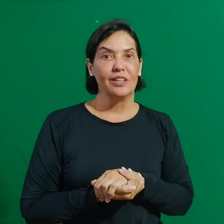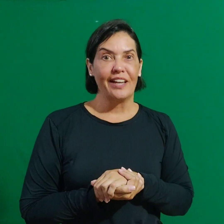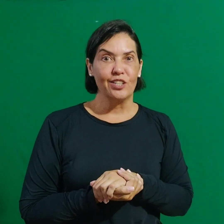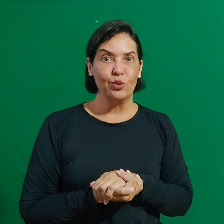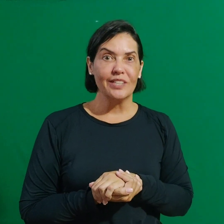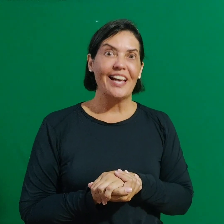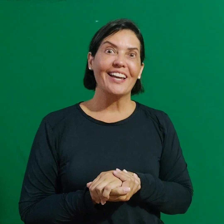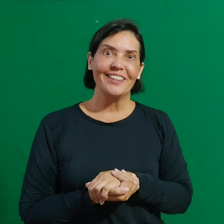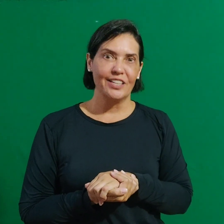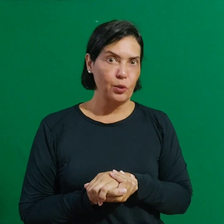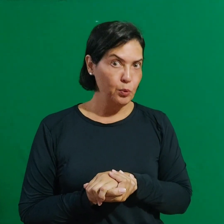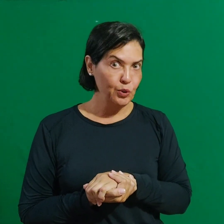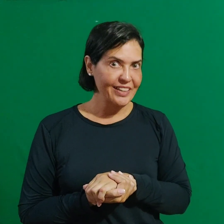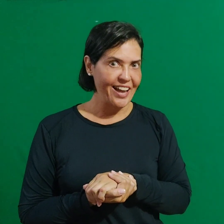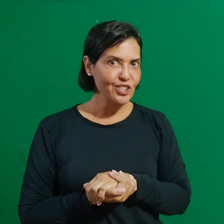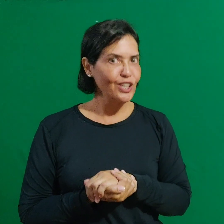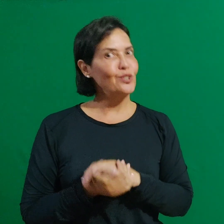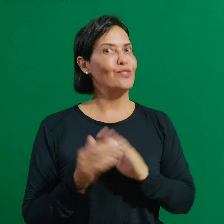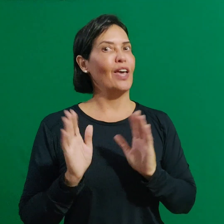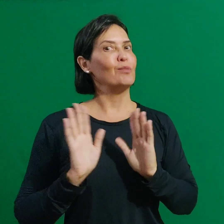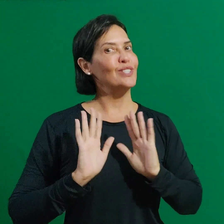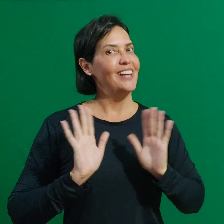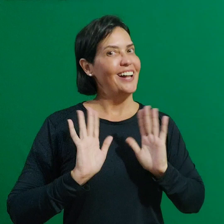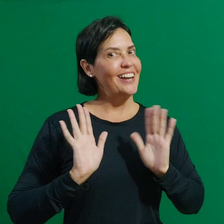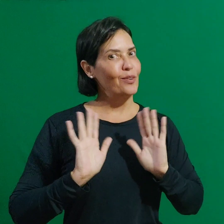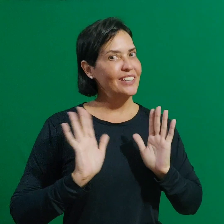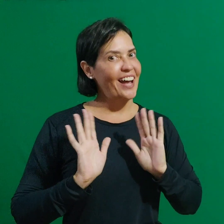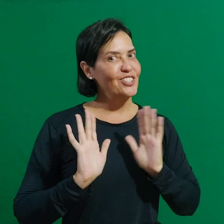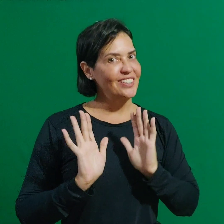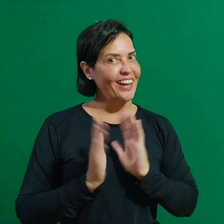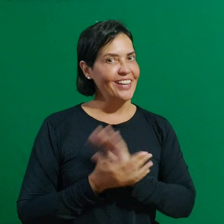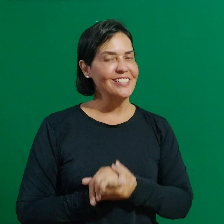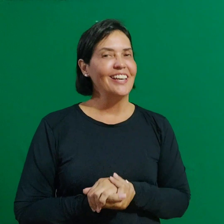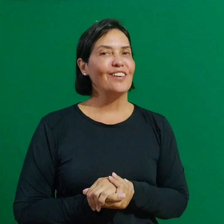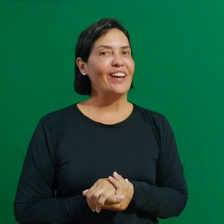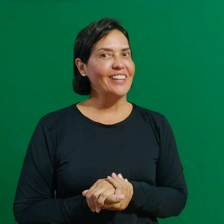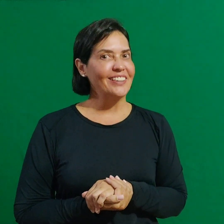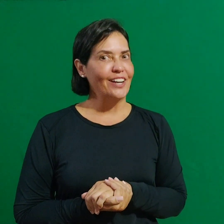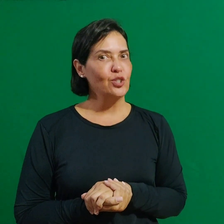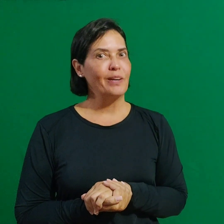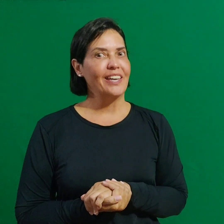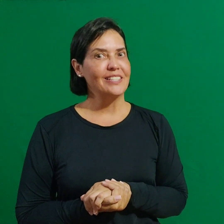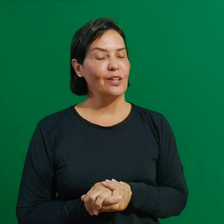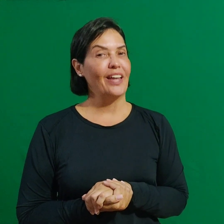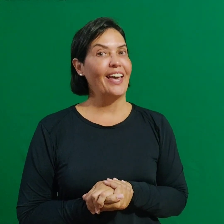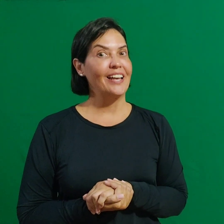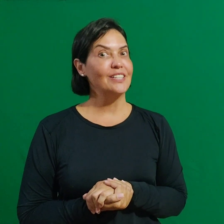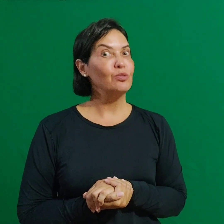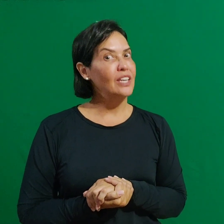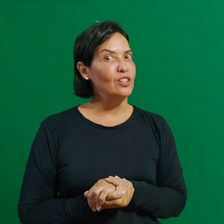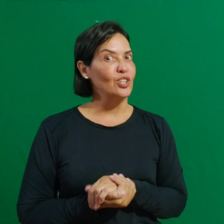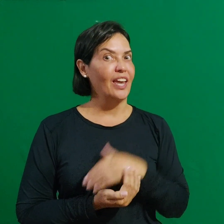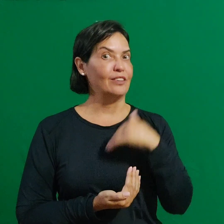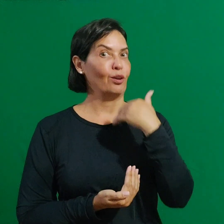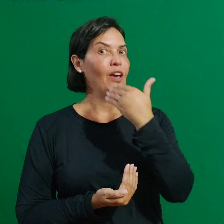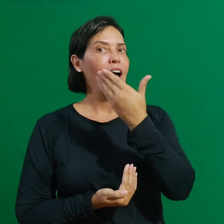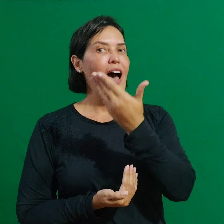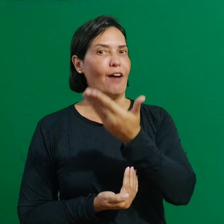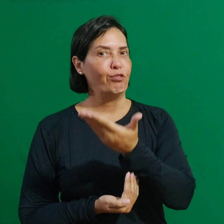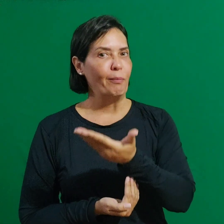unidade 2, agradeço a oportunidade e nos vemos na unidade 3, que vai tratar sobre a questão da relação tríade entre a